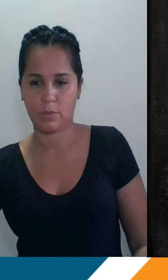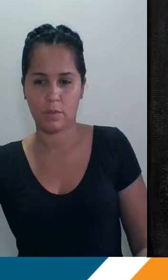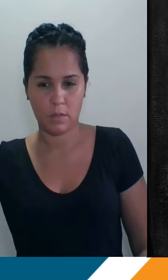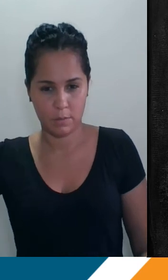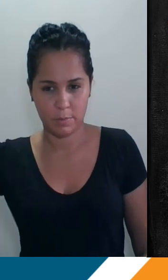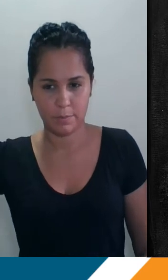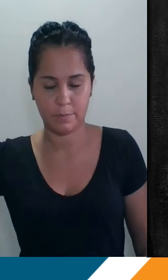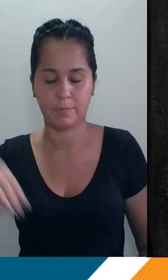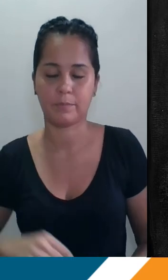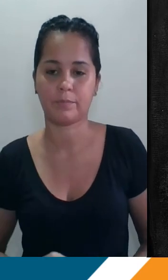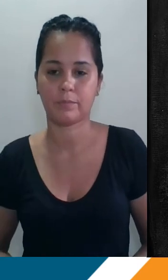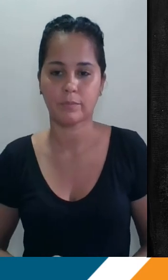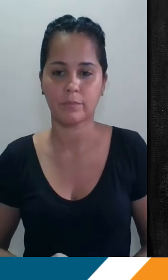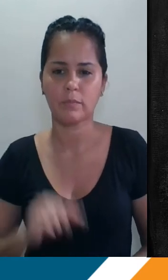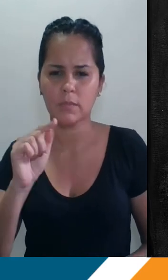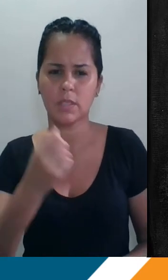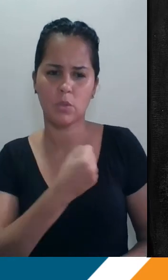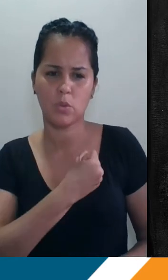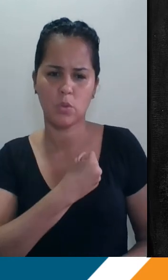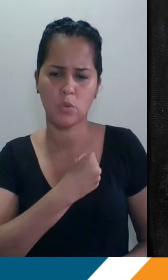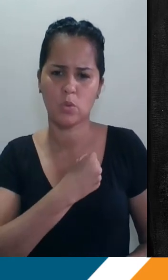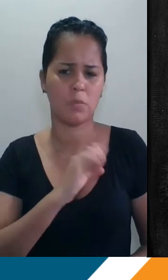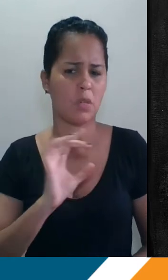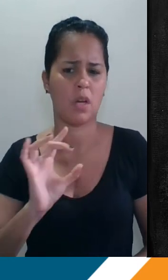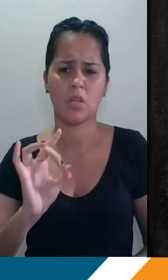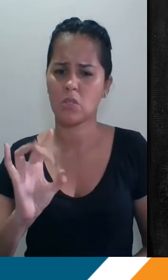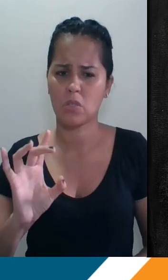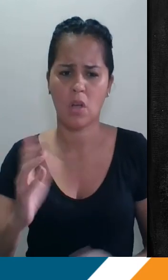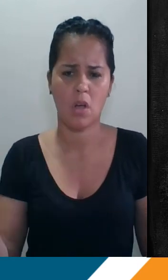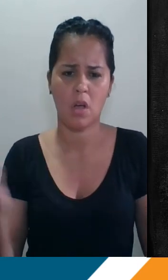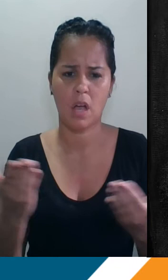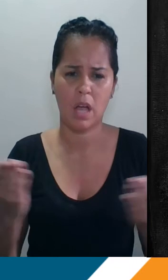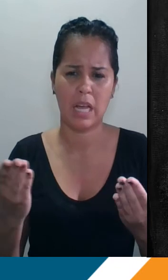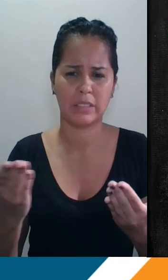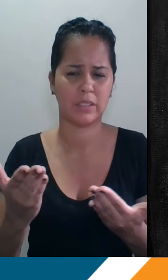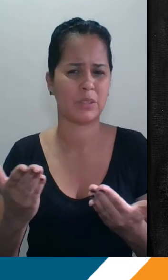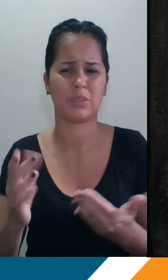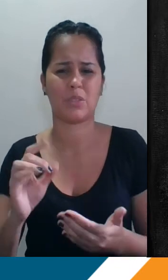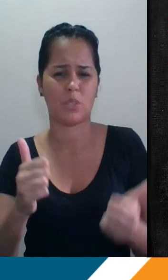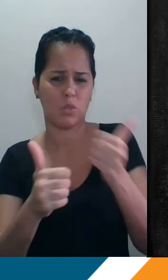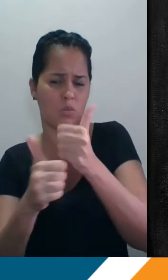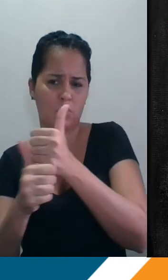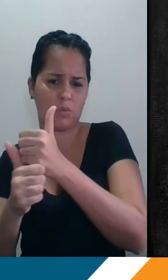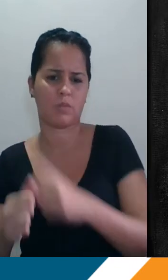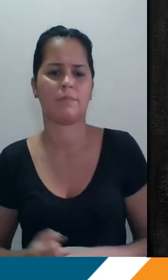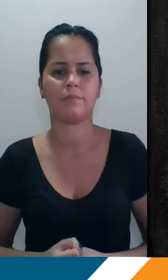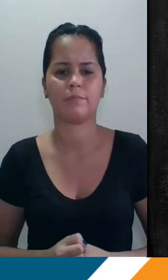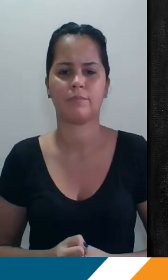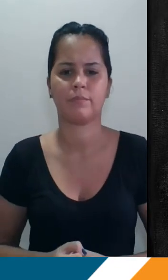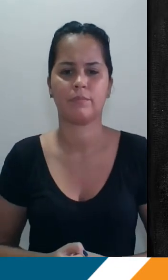que multiplica M. Esse número aqui, é só você fazer 1,01 vezes 1,01. Tudo